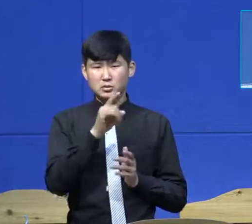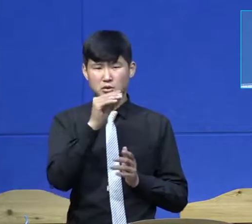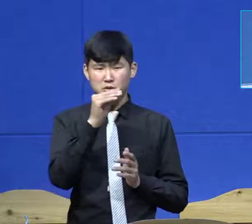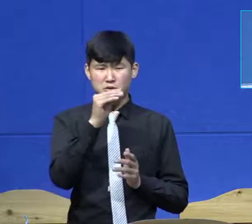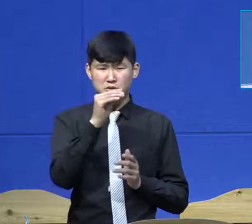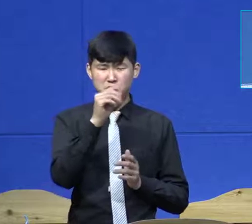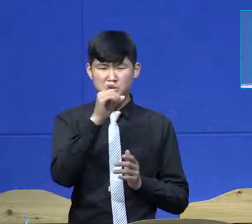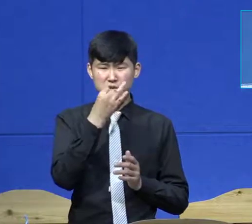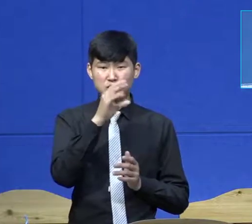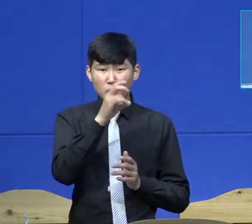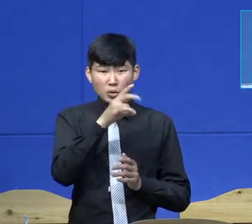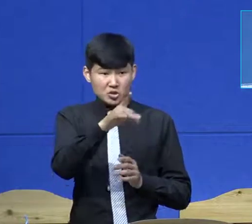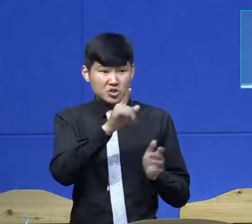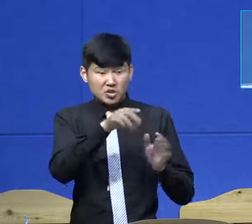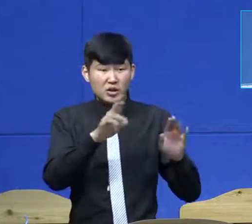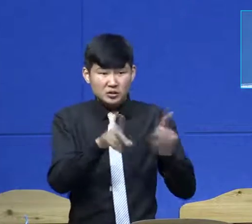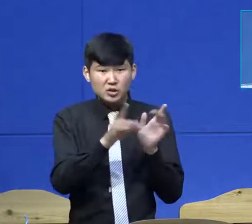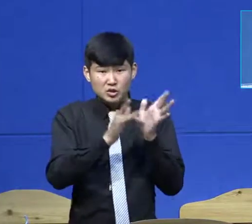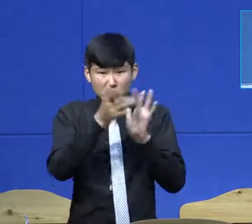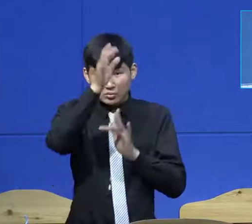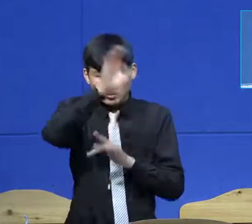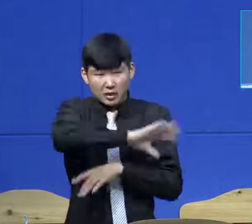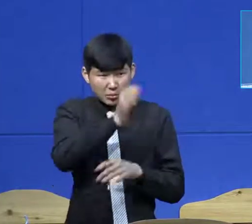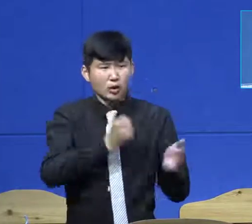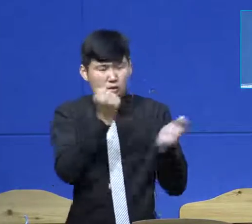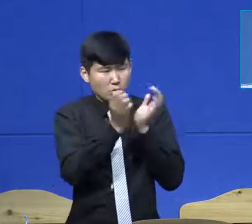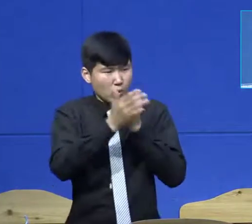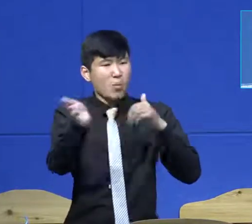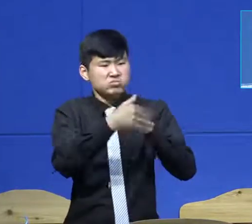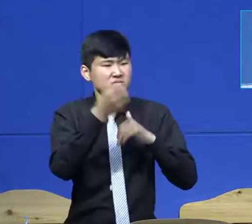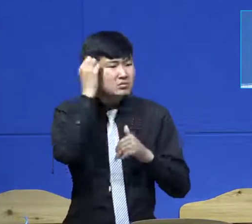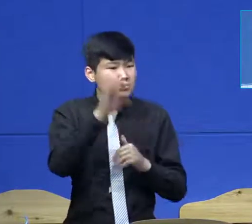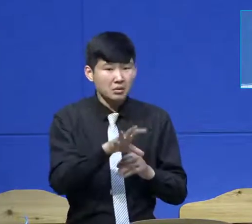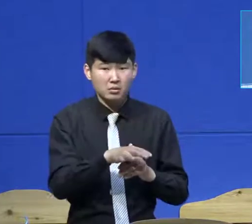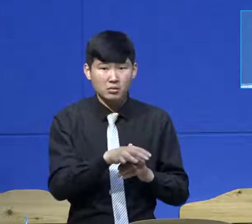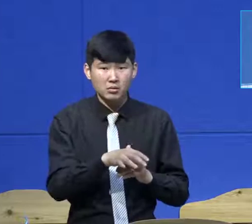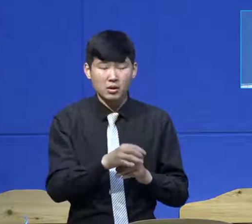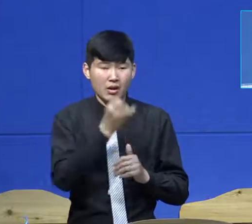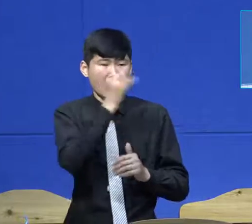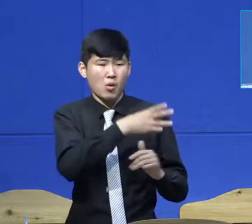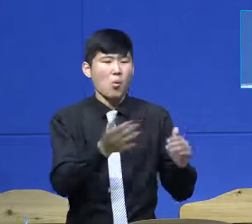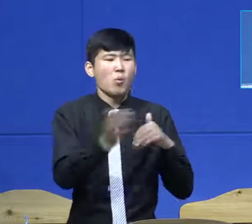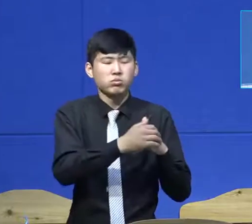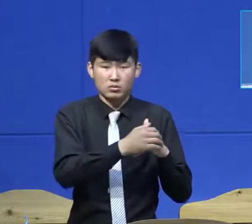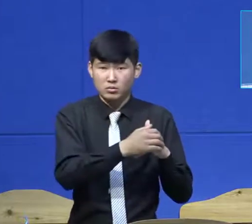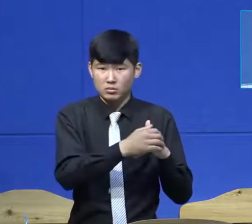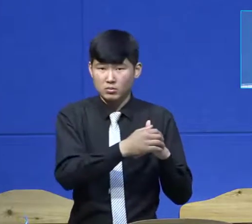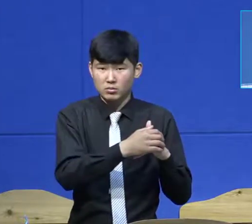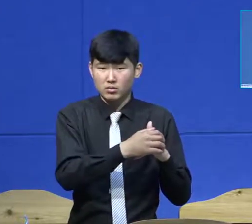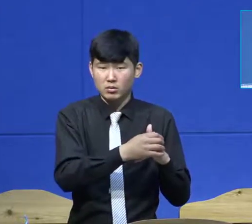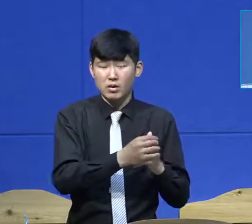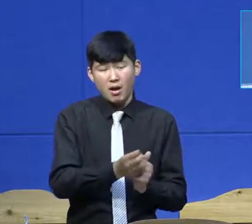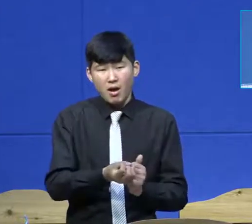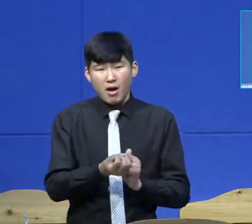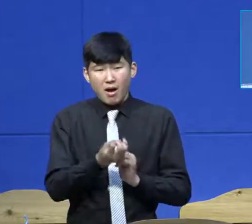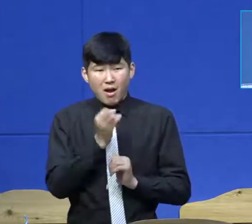юм бэ? Чи ч гэсэн Есүсийг загалмаад цовдлогдож хадуулж үхээрээ. Харагдаад үхээрээ гэсэн үг. Хараал